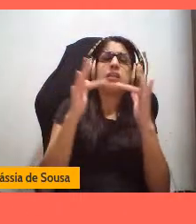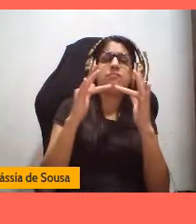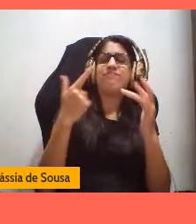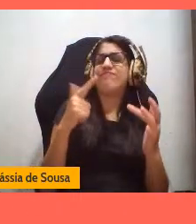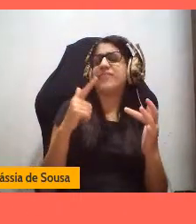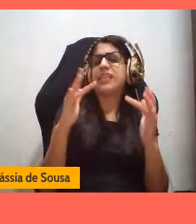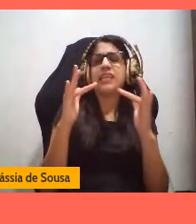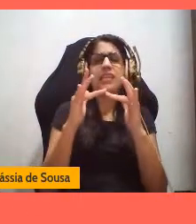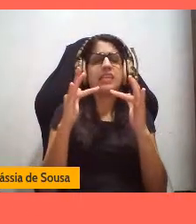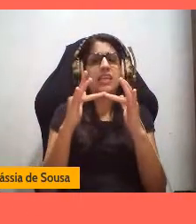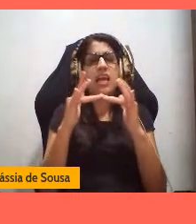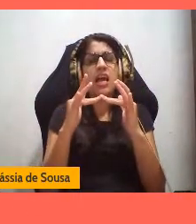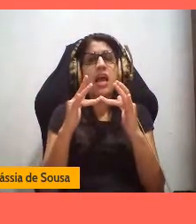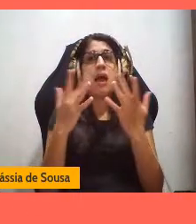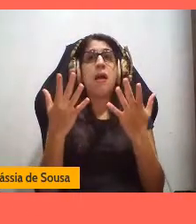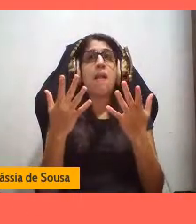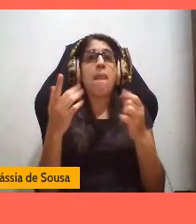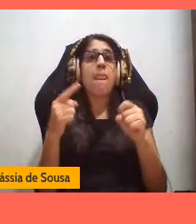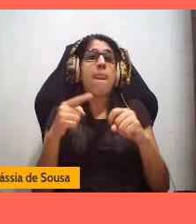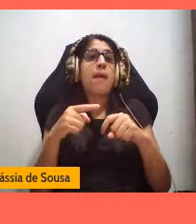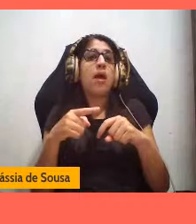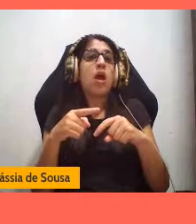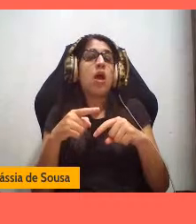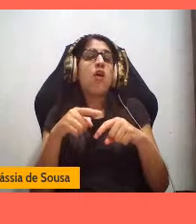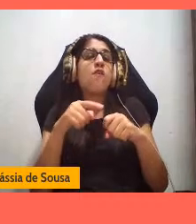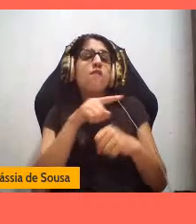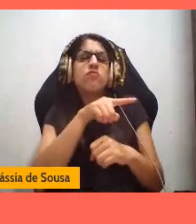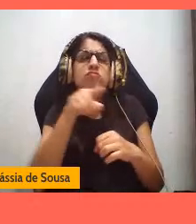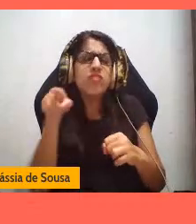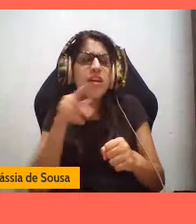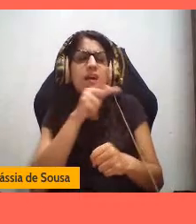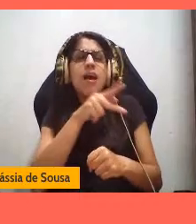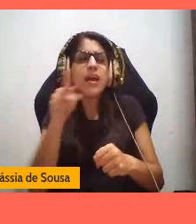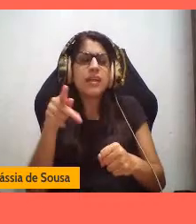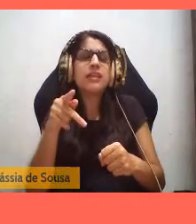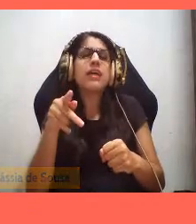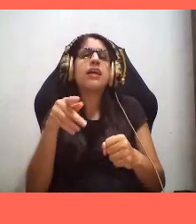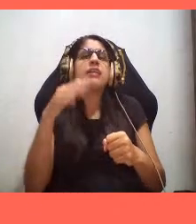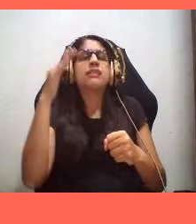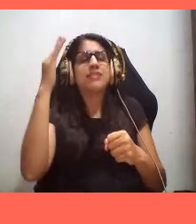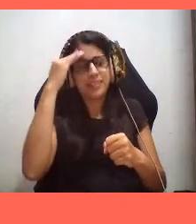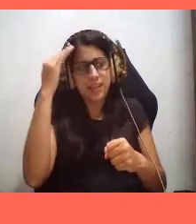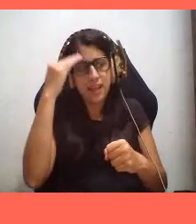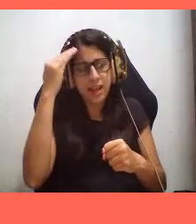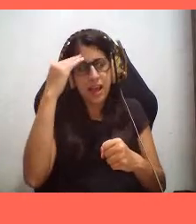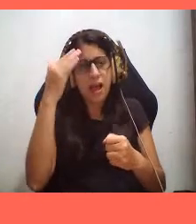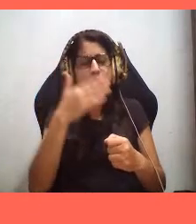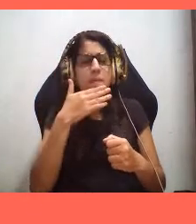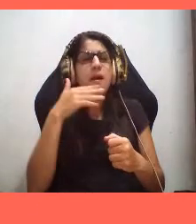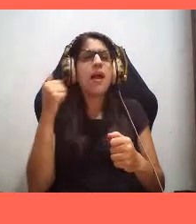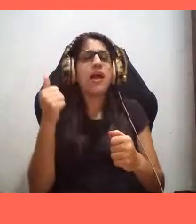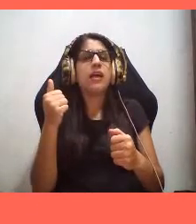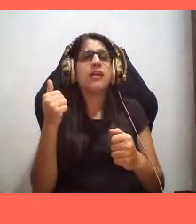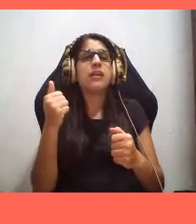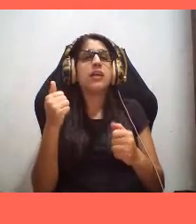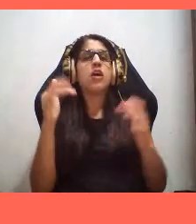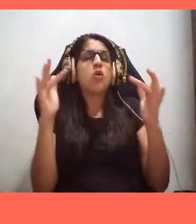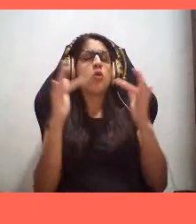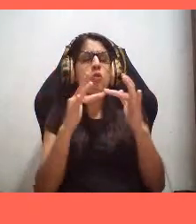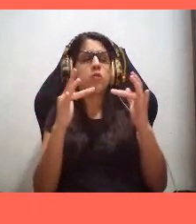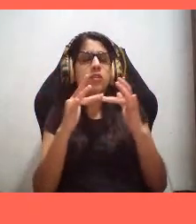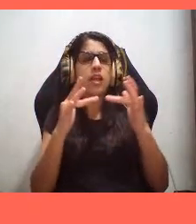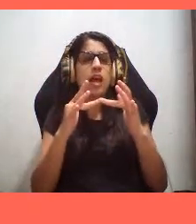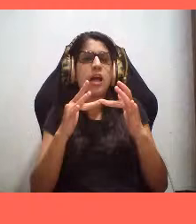melhor coisa do mundo, vocês que são professores devem saber, melhor não, né? Acho que a gente sabe que o contato com o aluno é